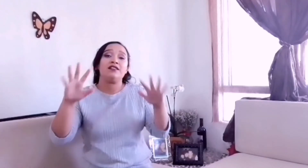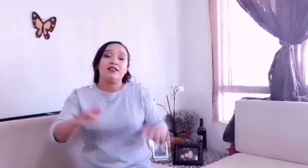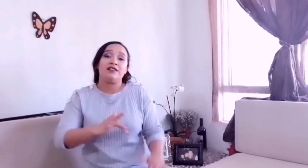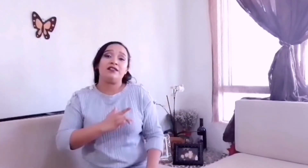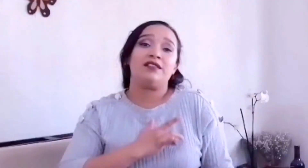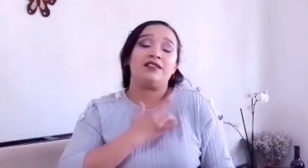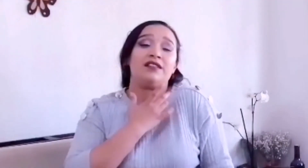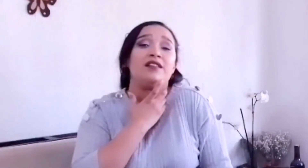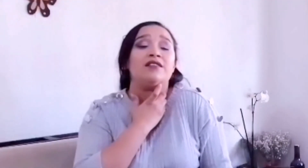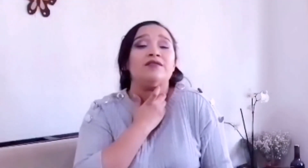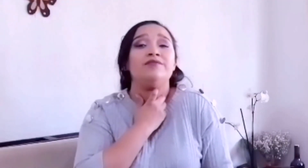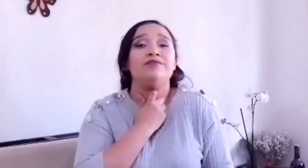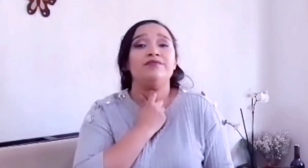ganas de llorar.